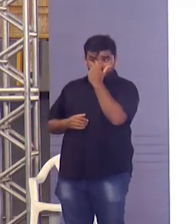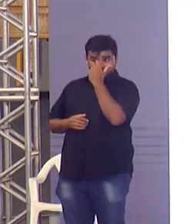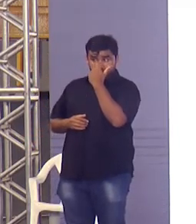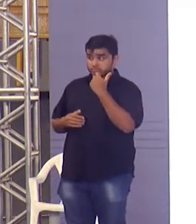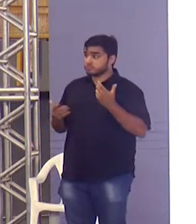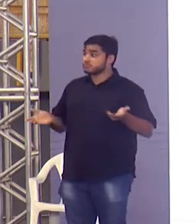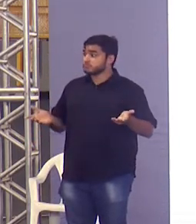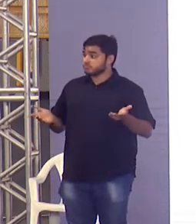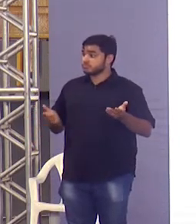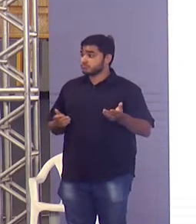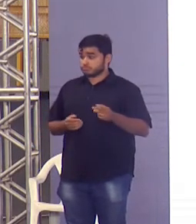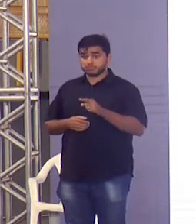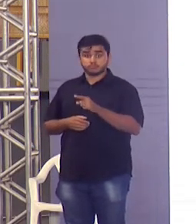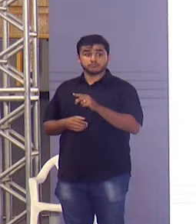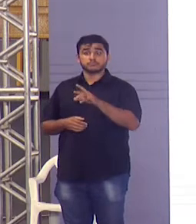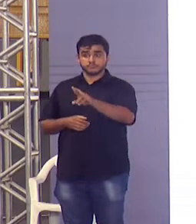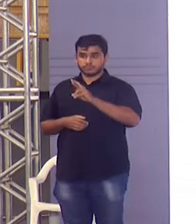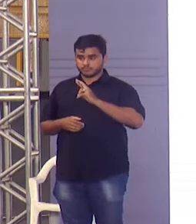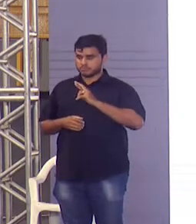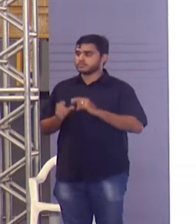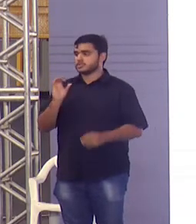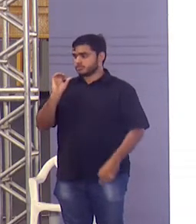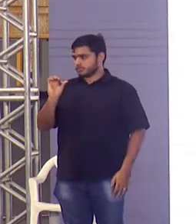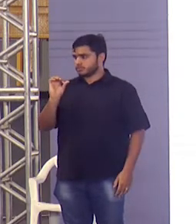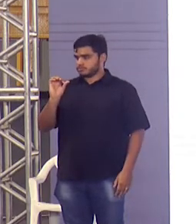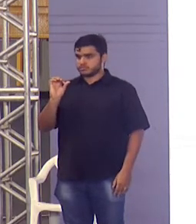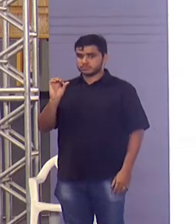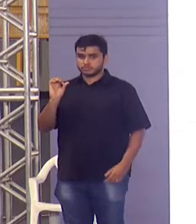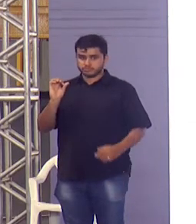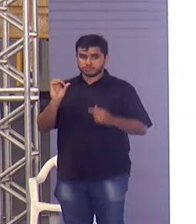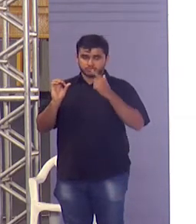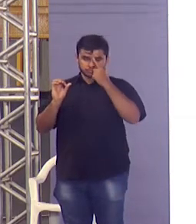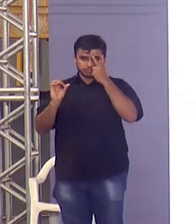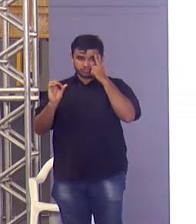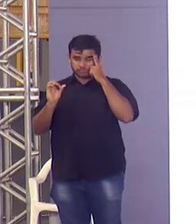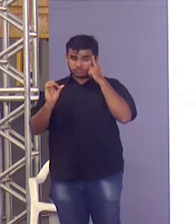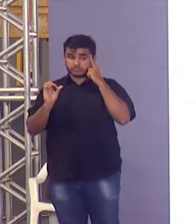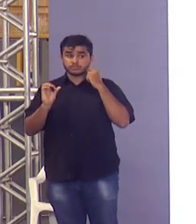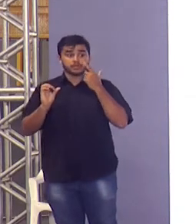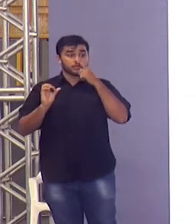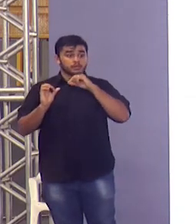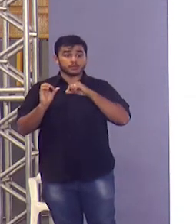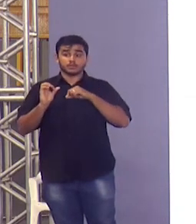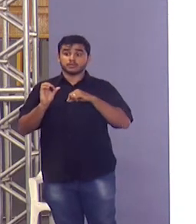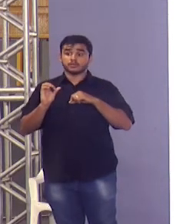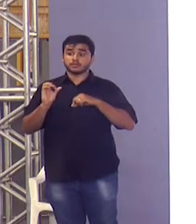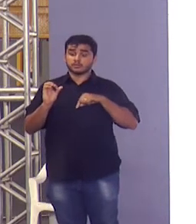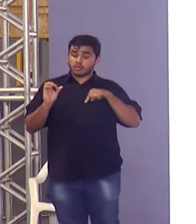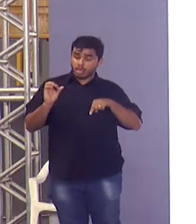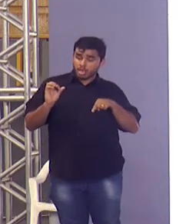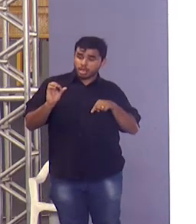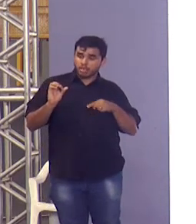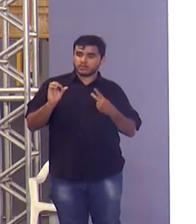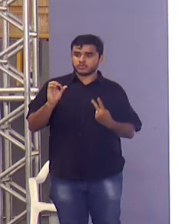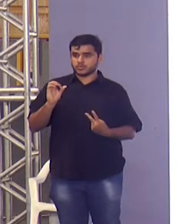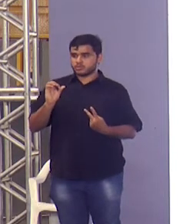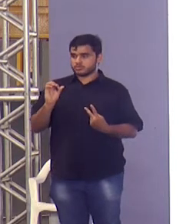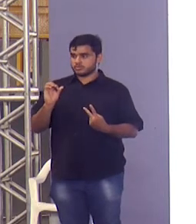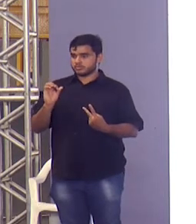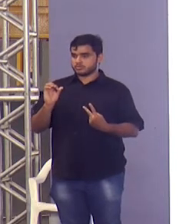moçada? 6. 20 dividido por 3 dá 6. E quem é o resto?